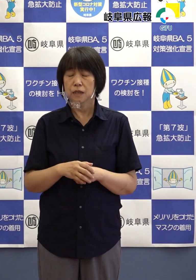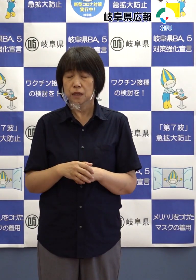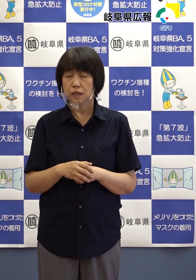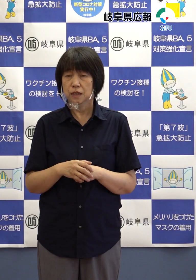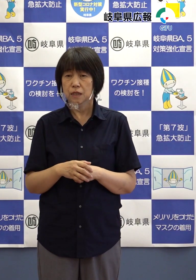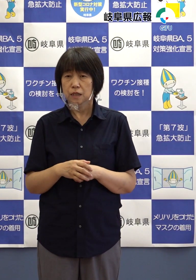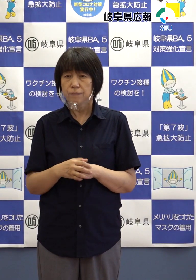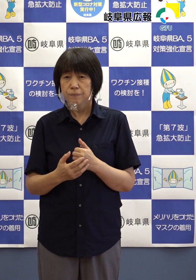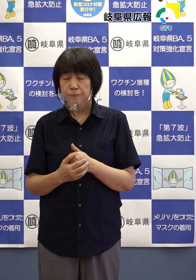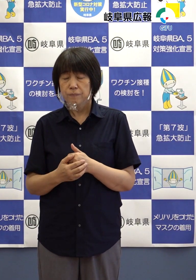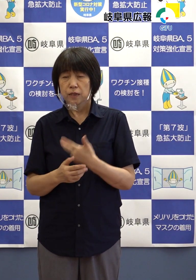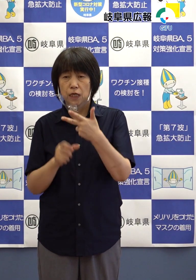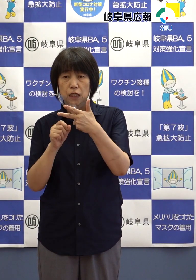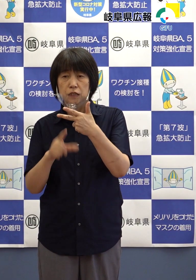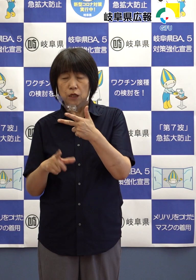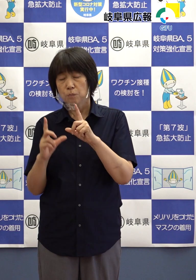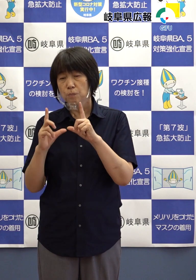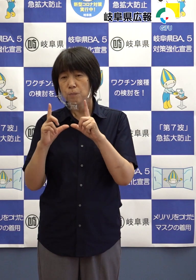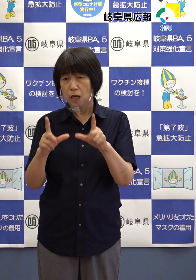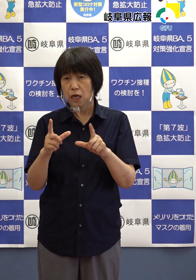がなかった